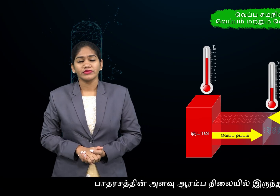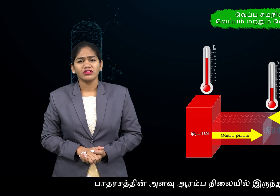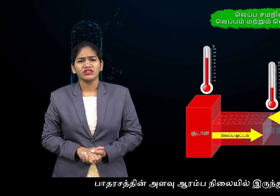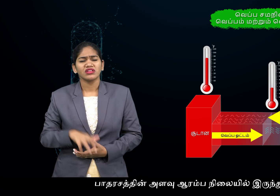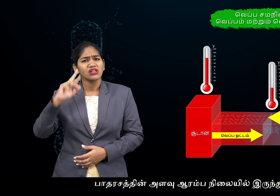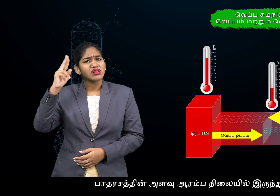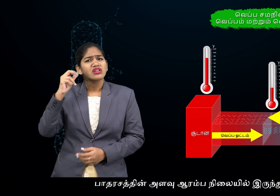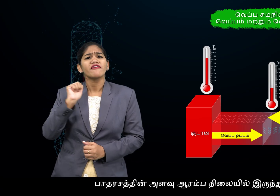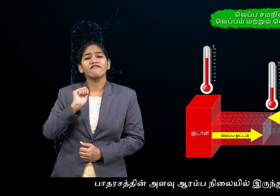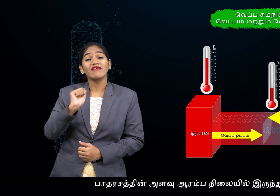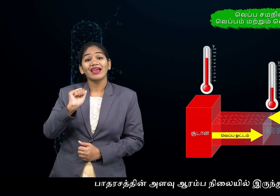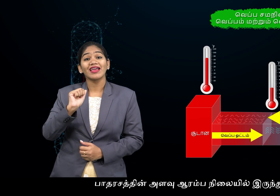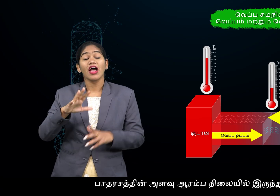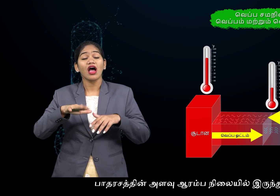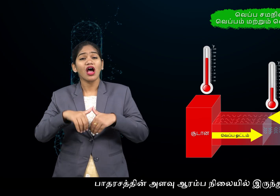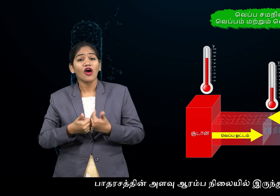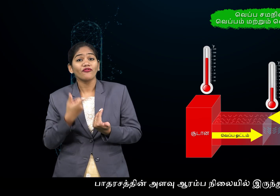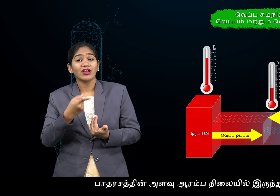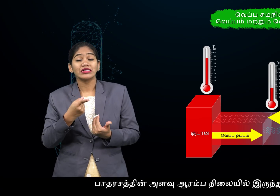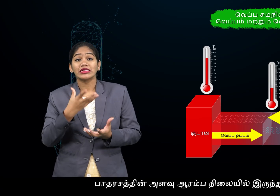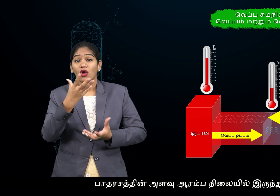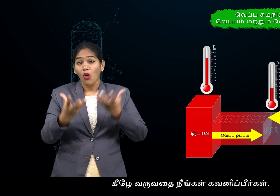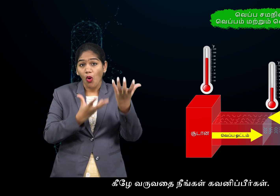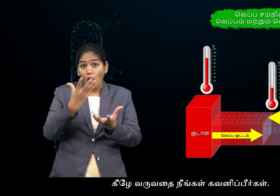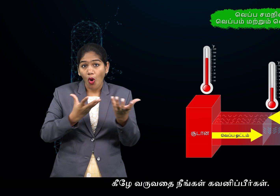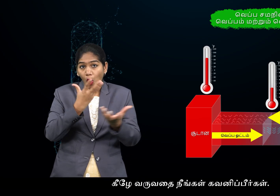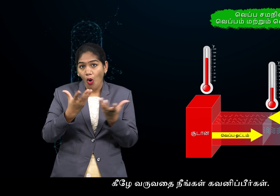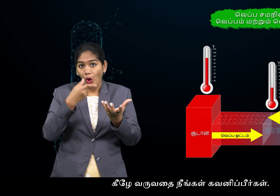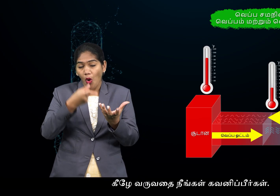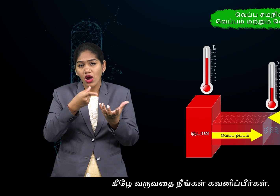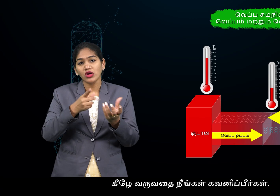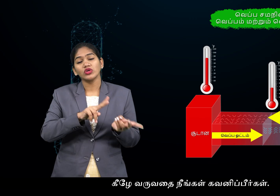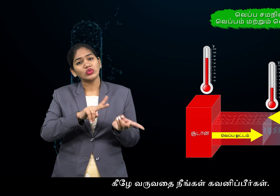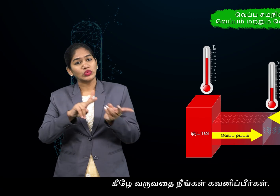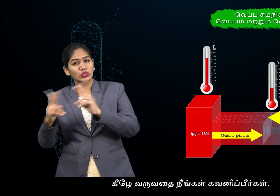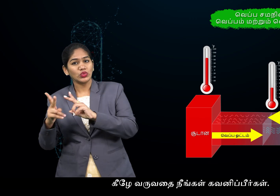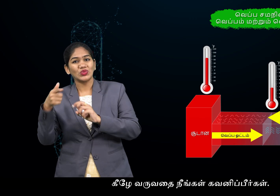பாதரசத்தின் அளவு ஆரம்ப நிலையில் இருந்து கீழே வருவதை நீங்கள் கவனிப்பீர்கள்.